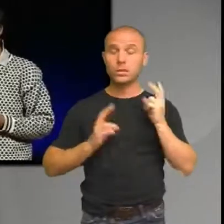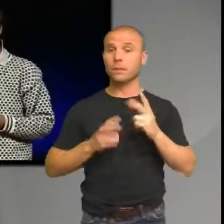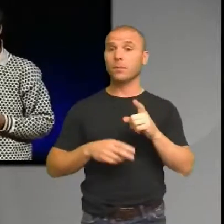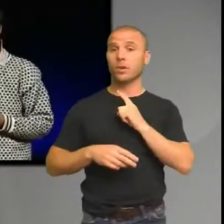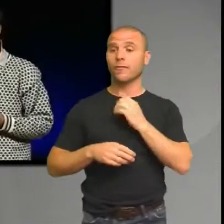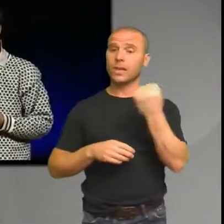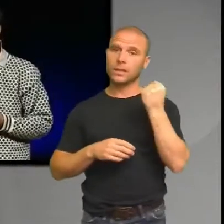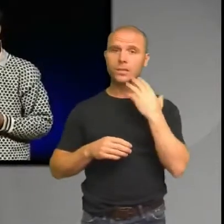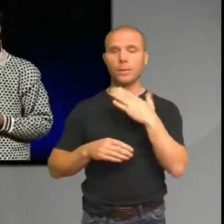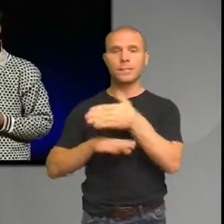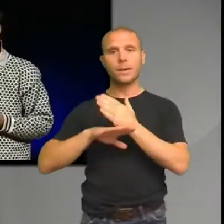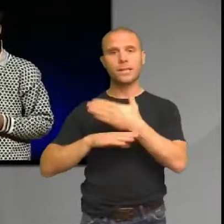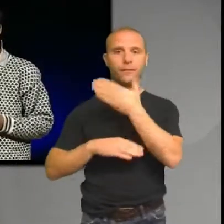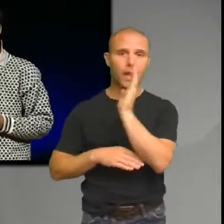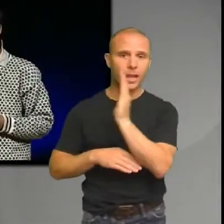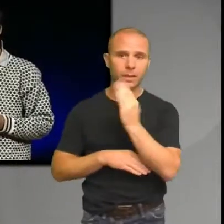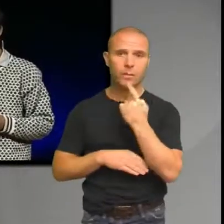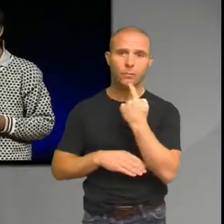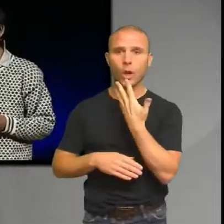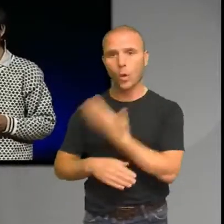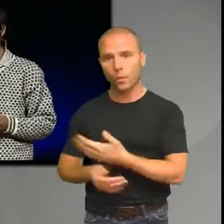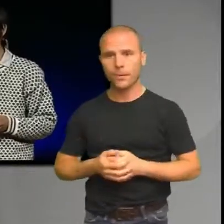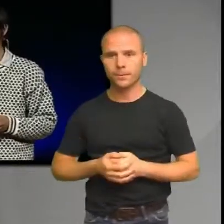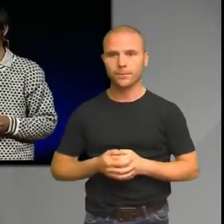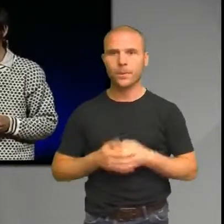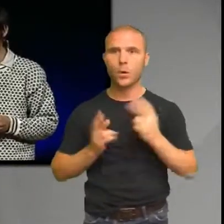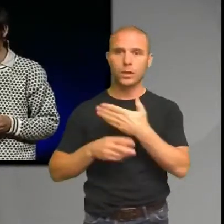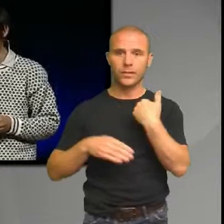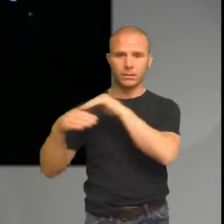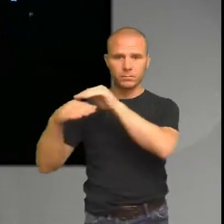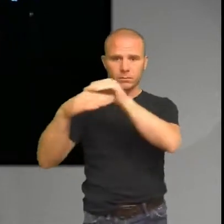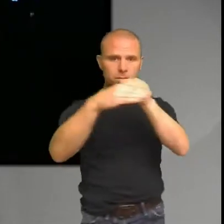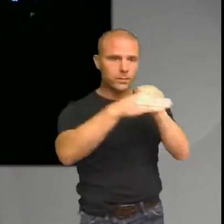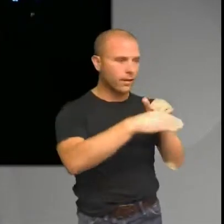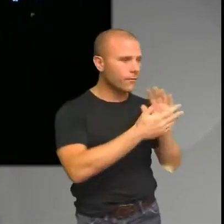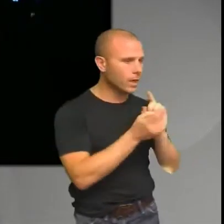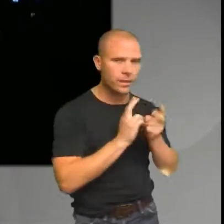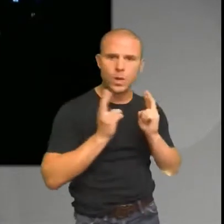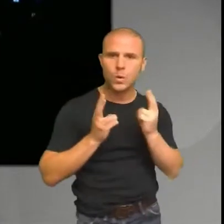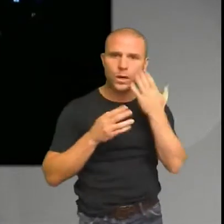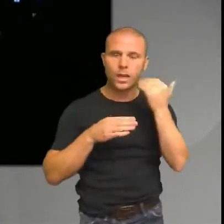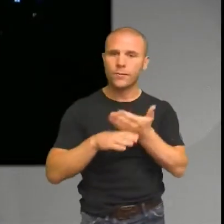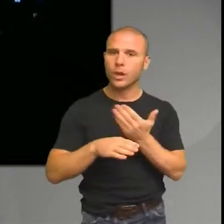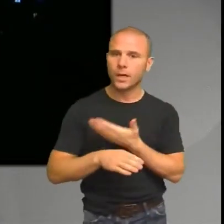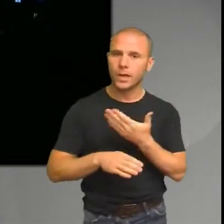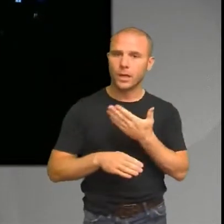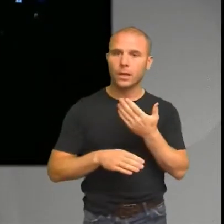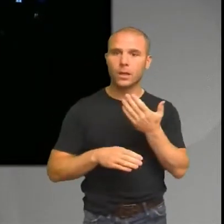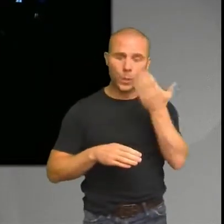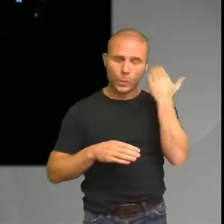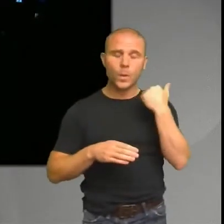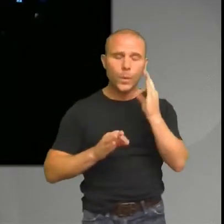Samt vill jag att vi informeras och informerar varandra om vad vi kan göra för att förbereda. För att göra för åtgärder för att skydda